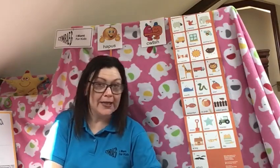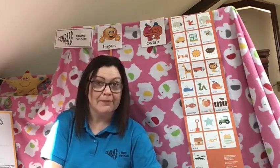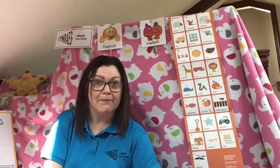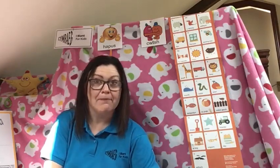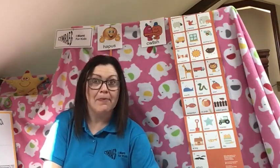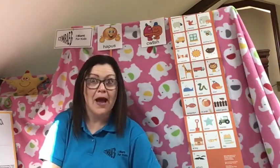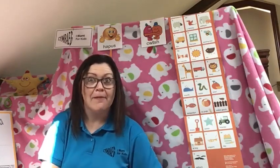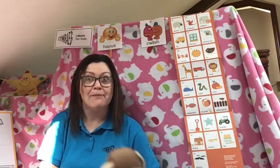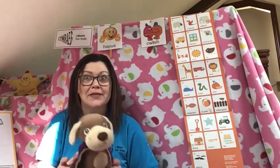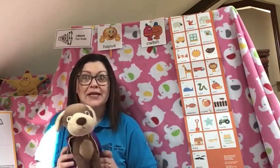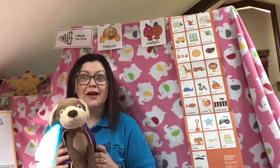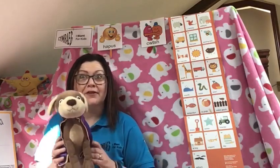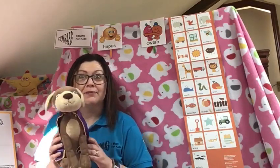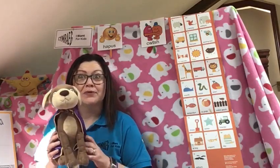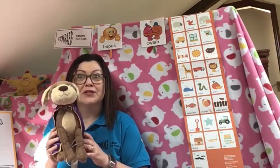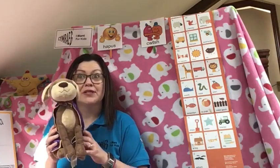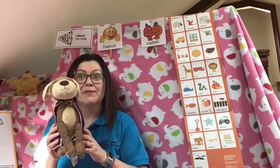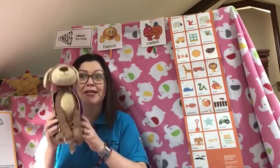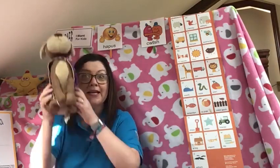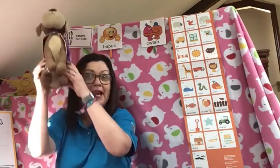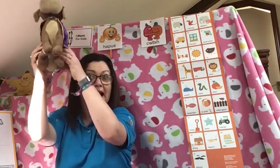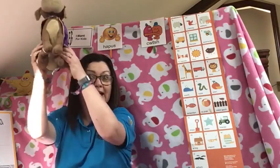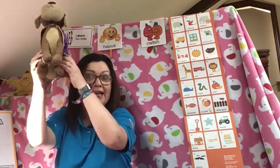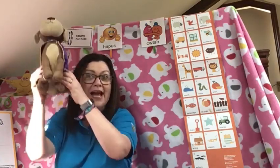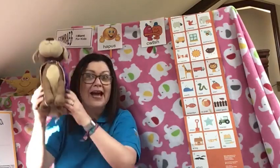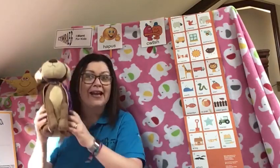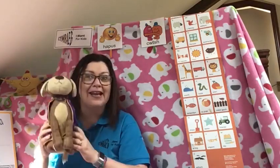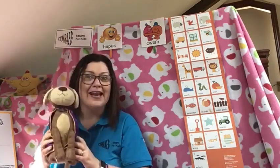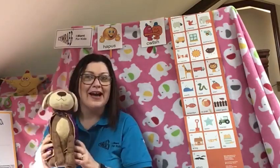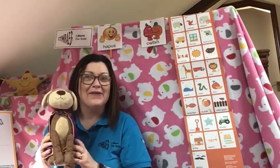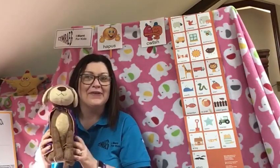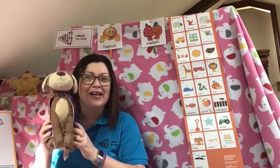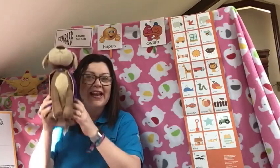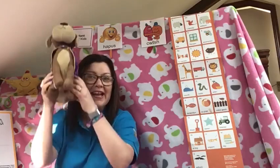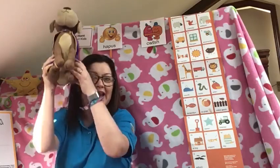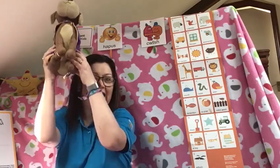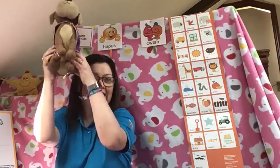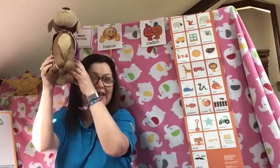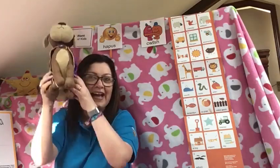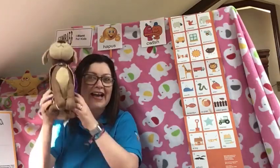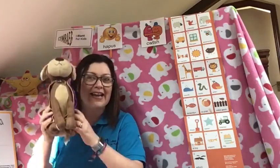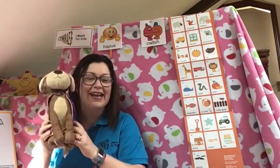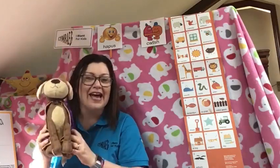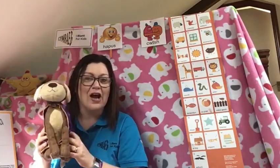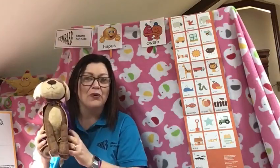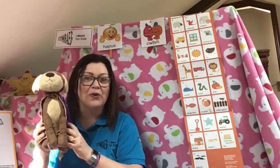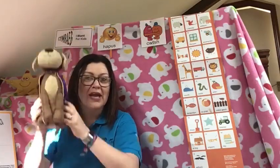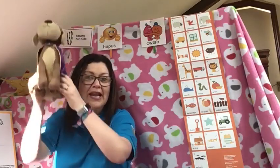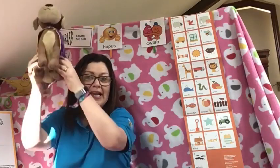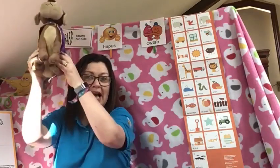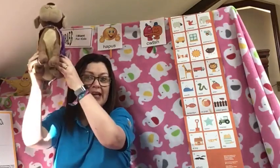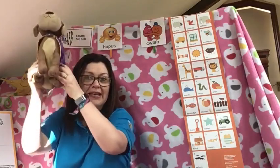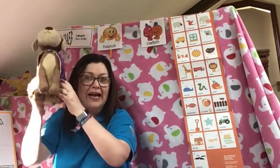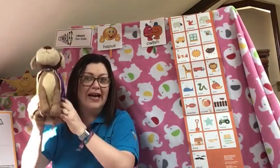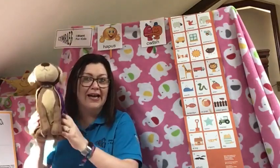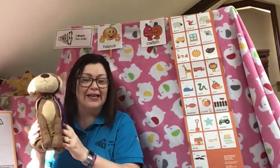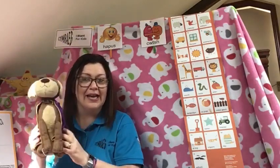Mae'r babis ar y bus yn mynd lan a lawr, lan a lawr, lan a